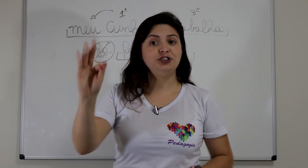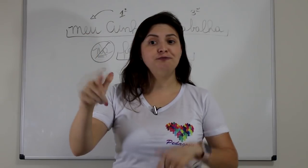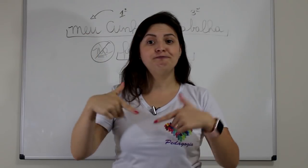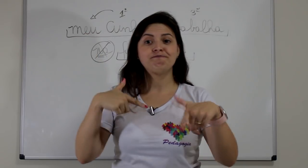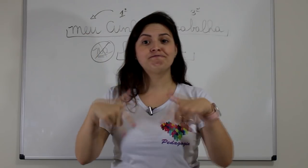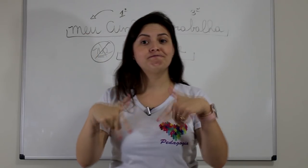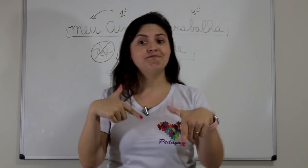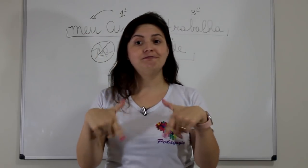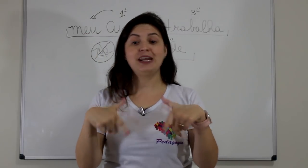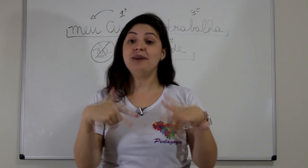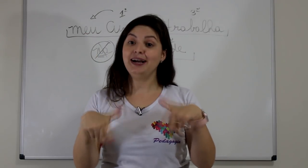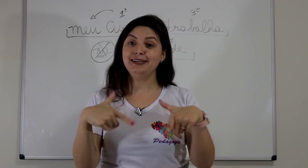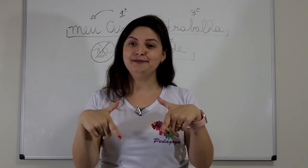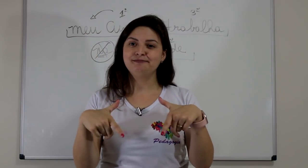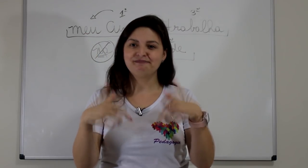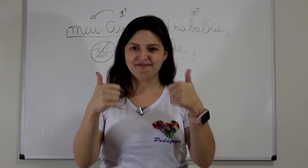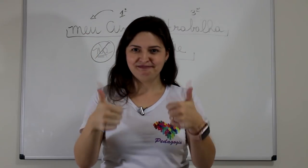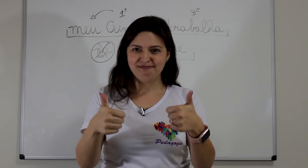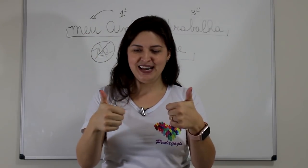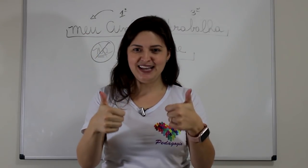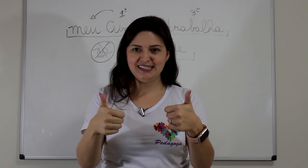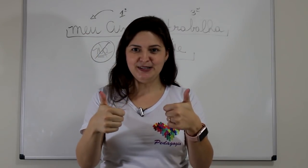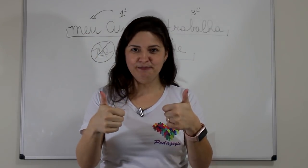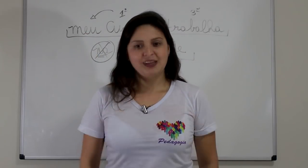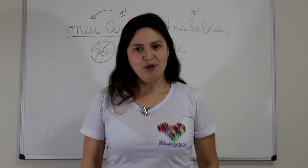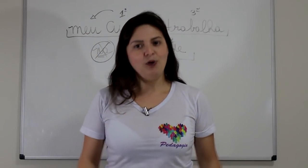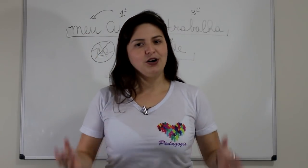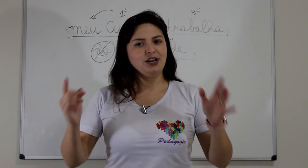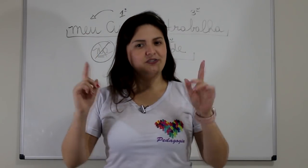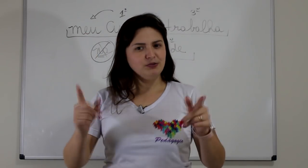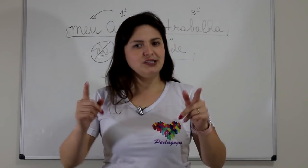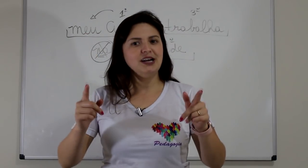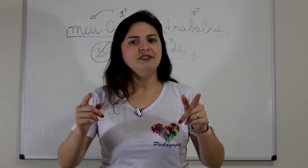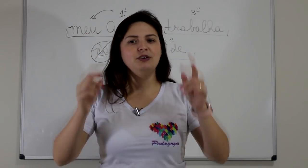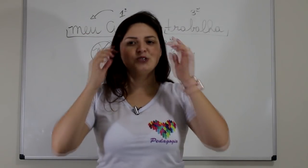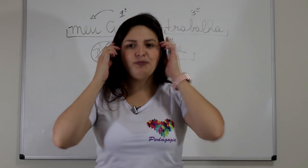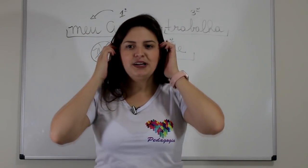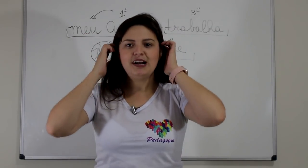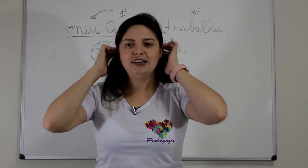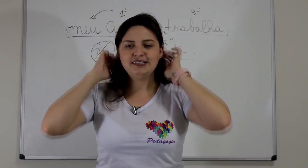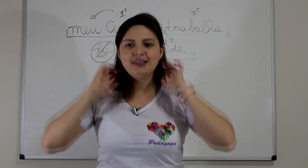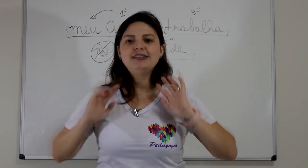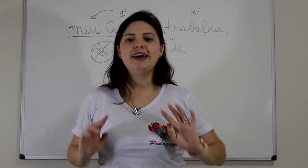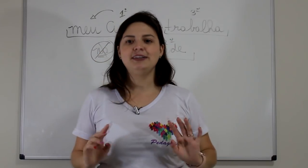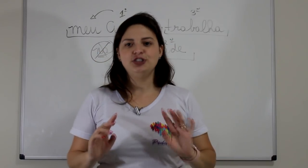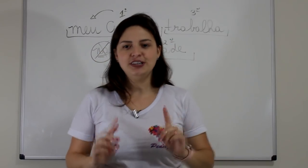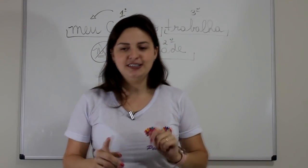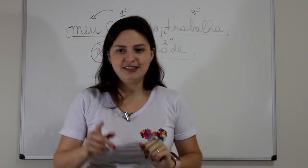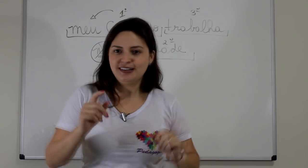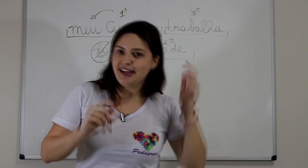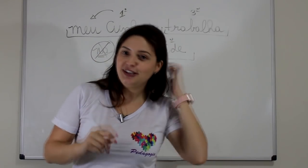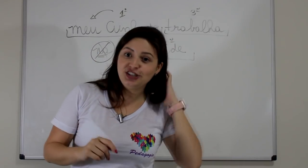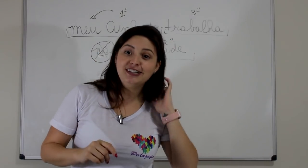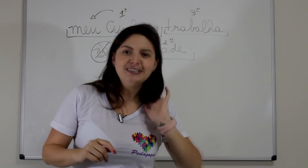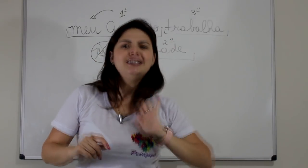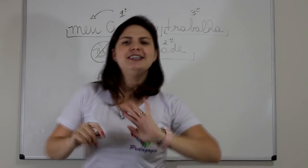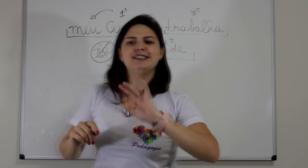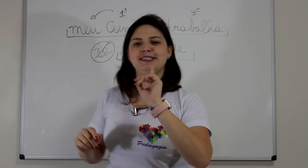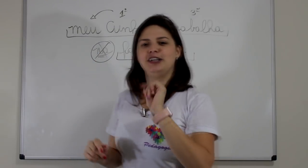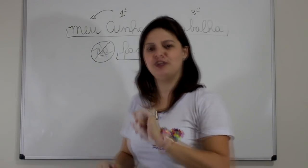faculdade, trabalha. Beleza? Bom, agora vamos lá, vamos aplicar estratégia Aninha de Ser, que